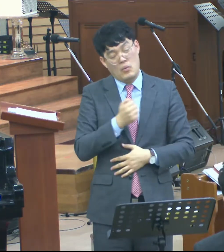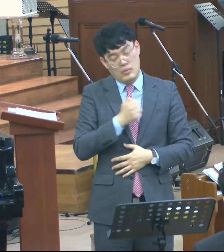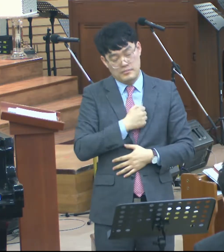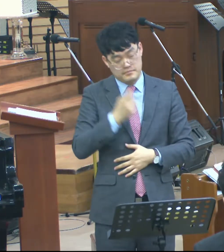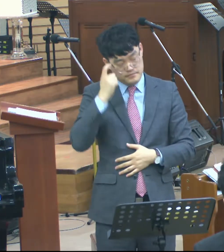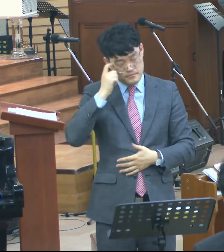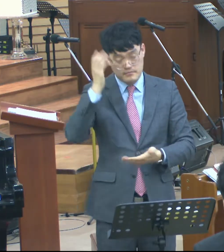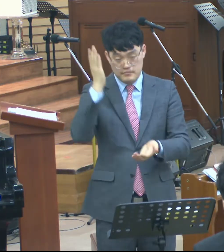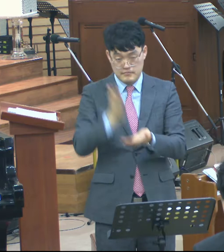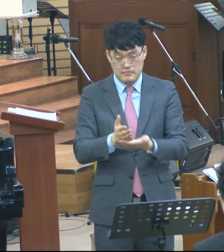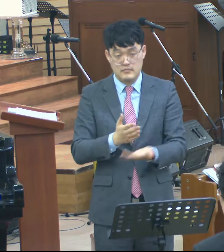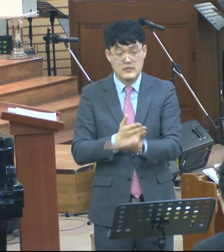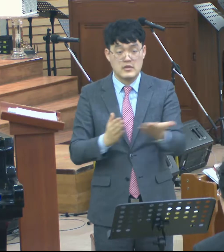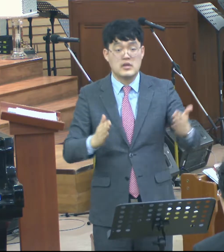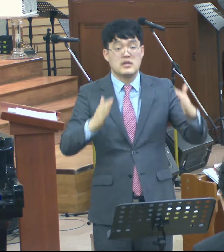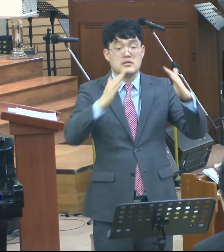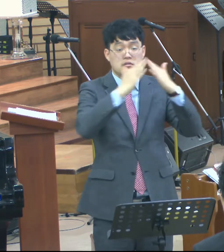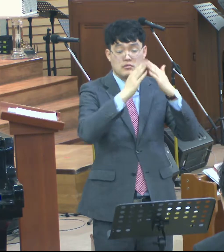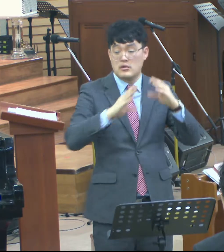집과 토지가 무슨 투자 대상이라고.